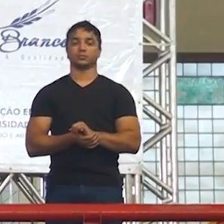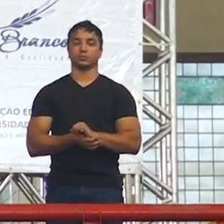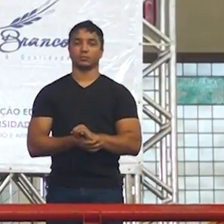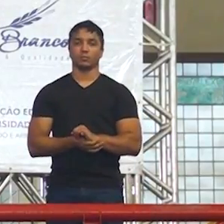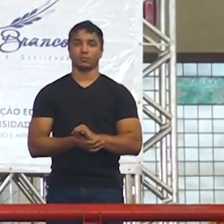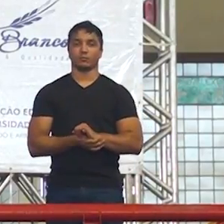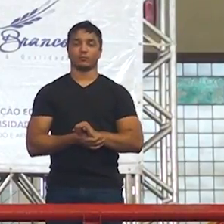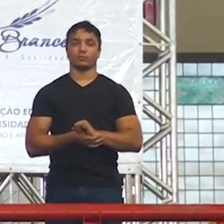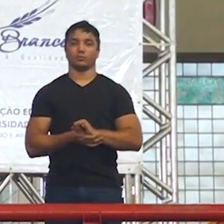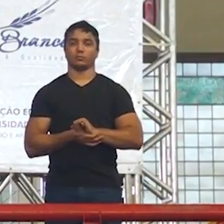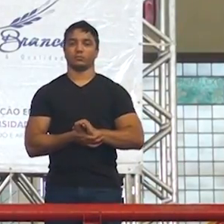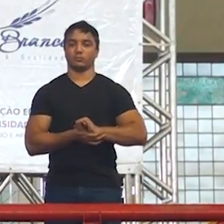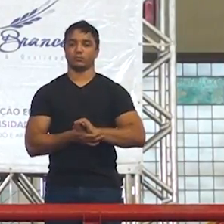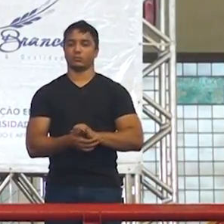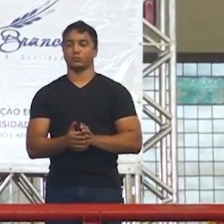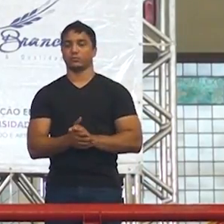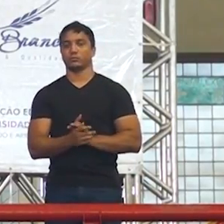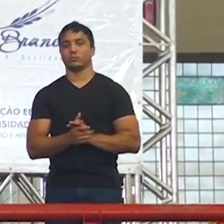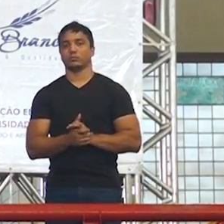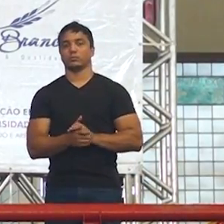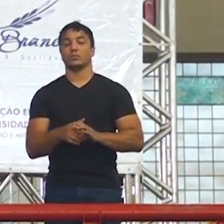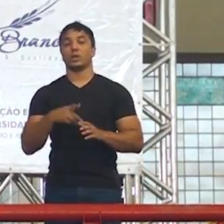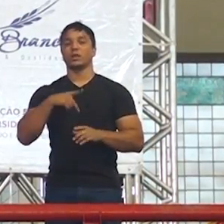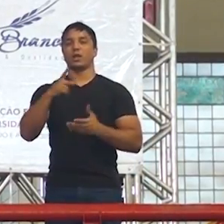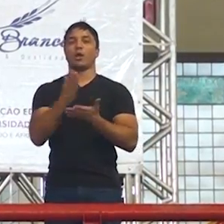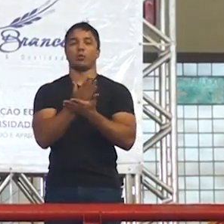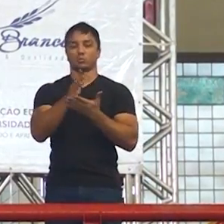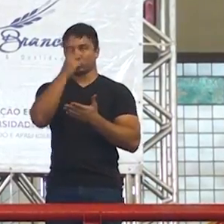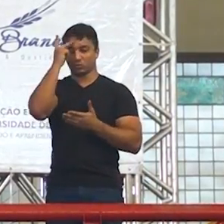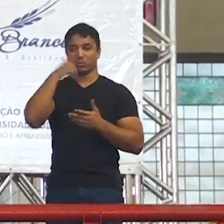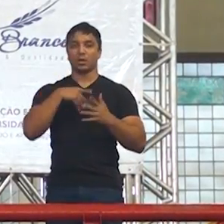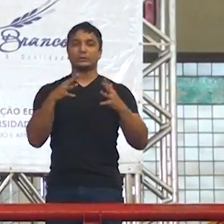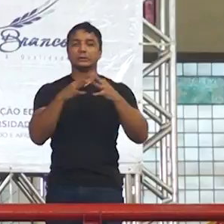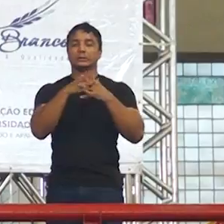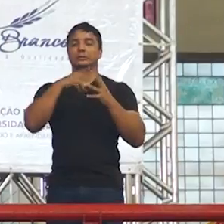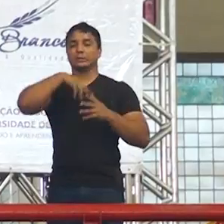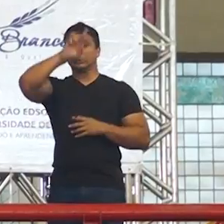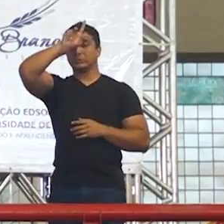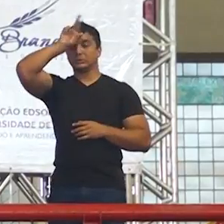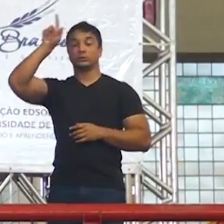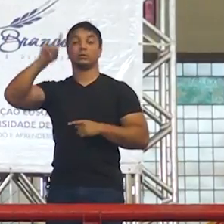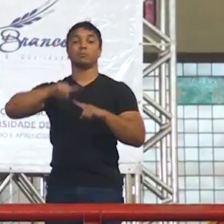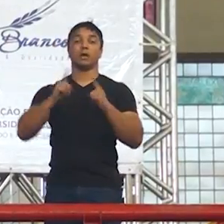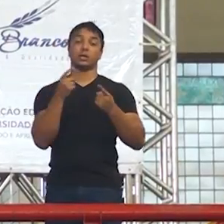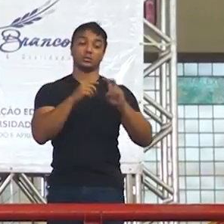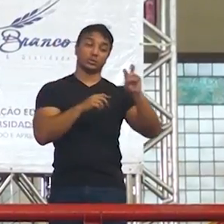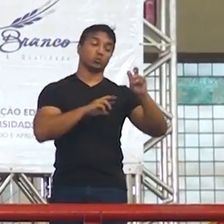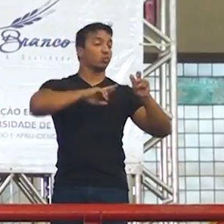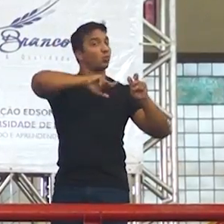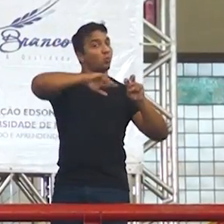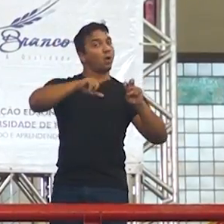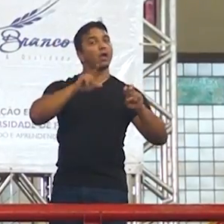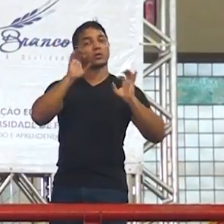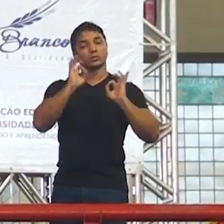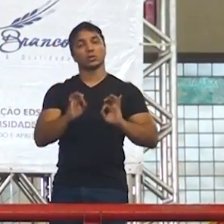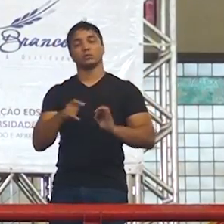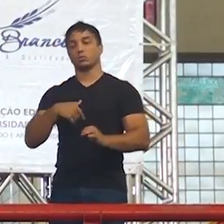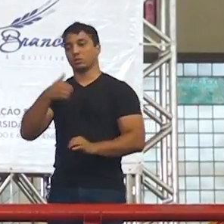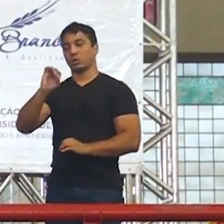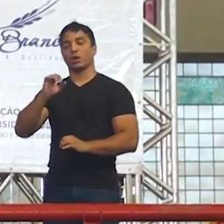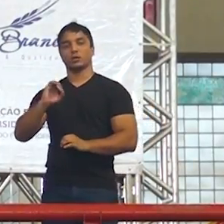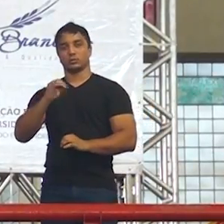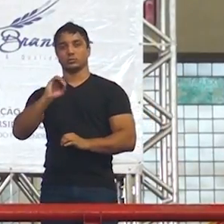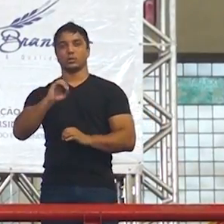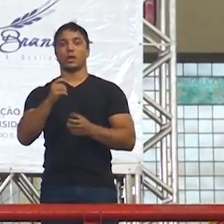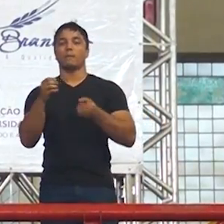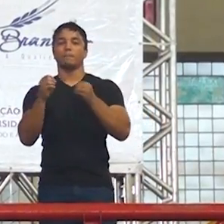de 20 amperes. Muita gente se confunde com o item E. Mas eu não tinha um de 5, eu tinha um de 10, que